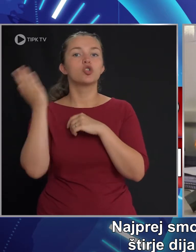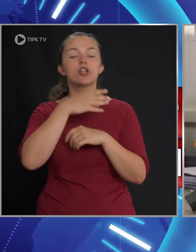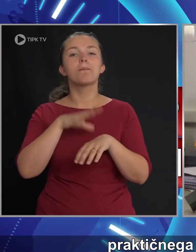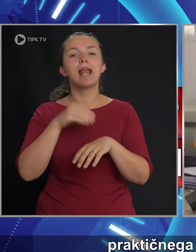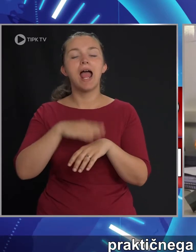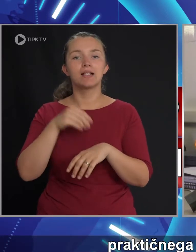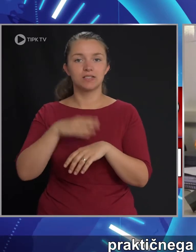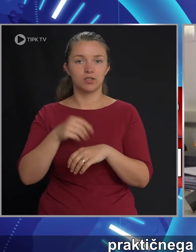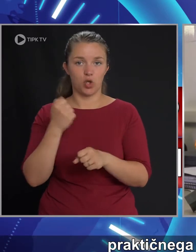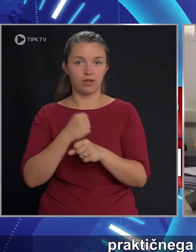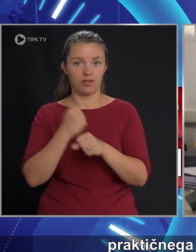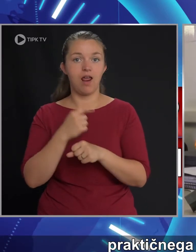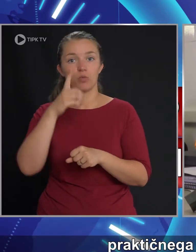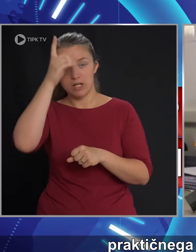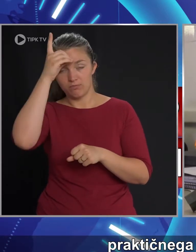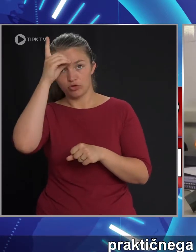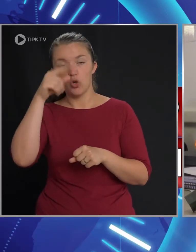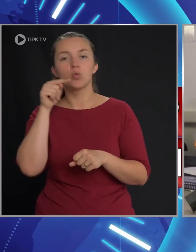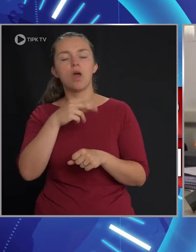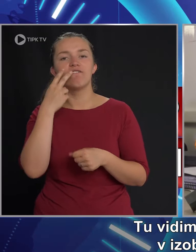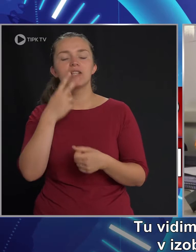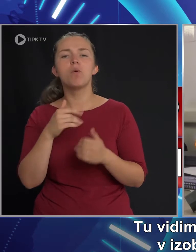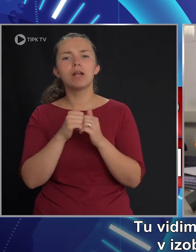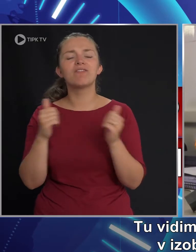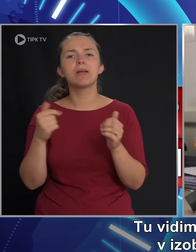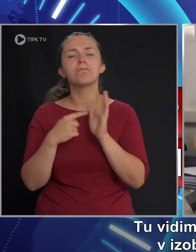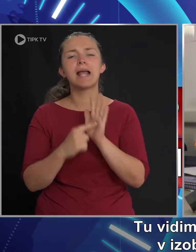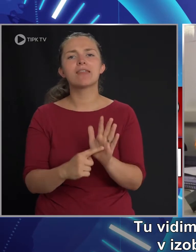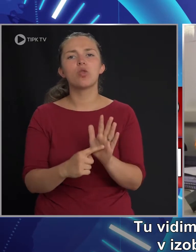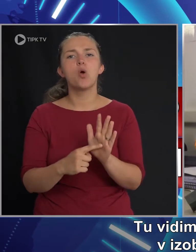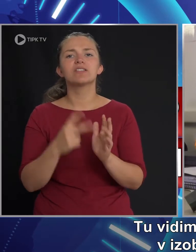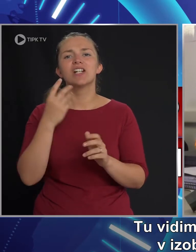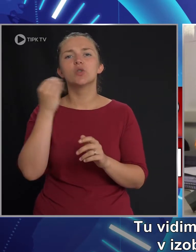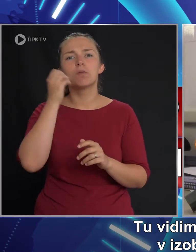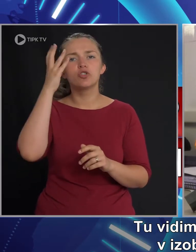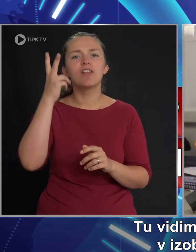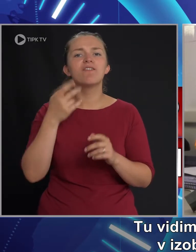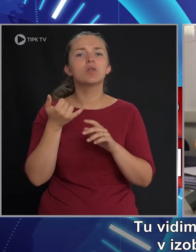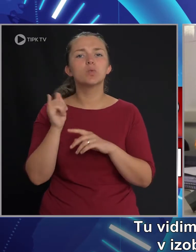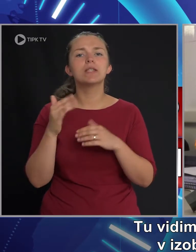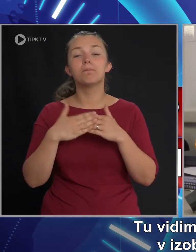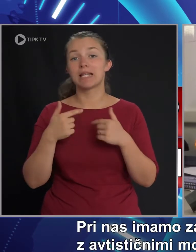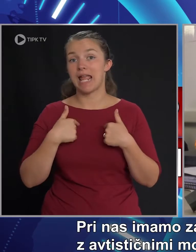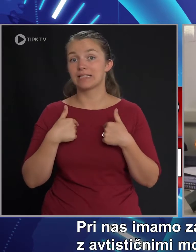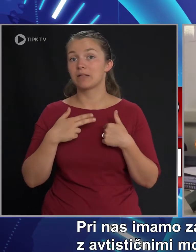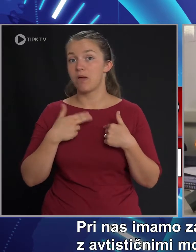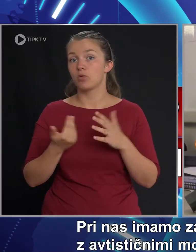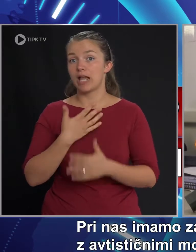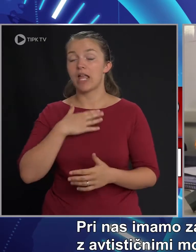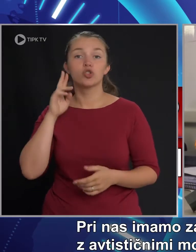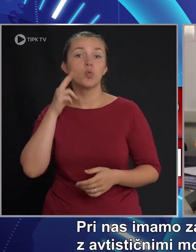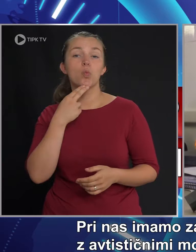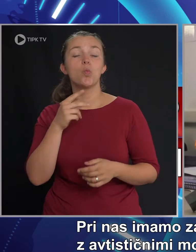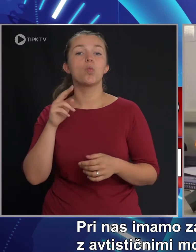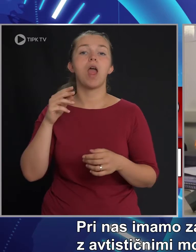šli na opravljanje praktičnega izobraževanja v Nemčijo. Tu vidimo predvsem prednost v izobraževanju v tujini. Pri nas imamo